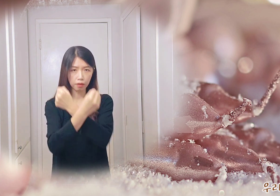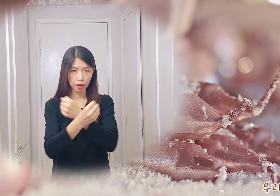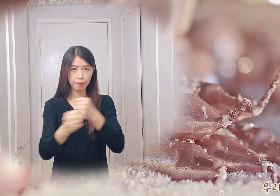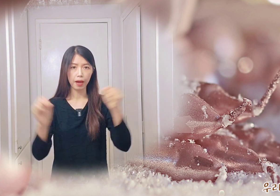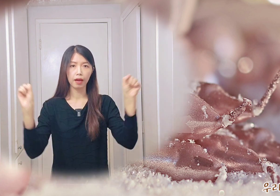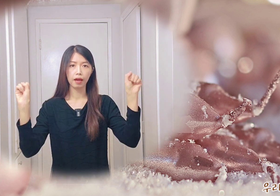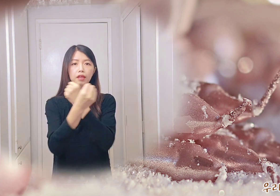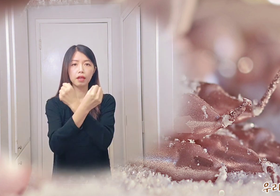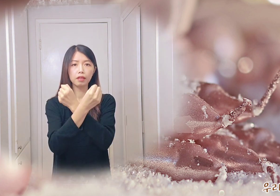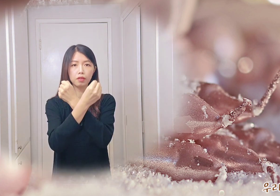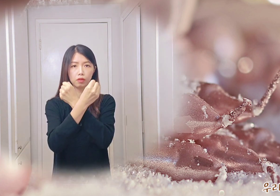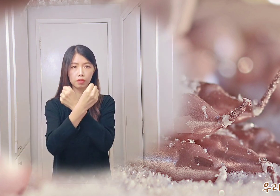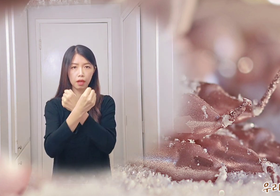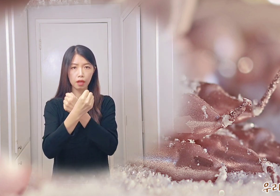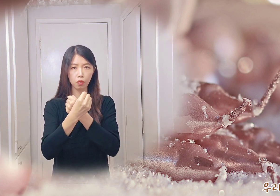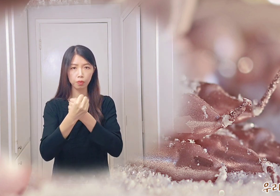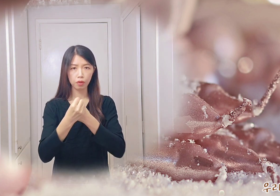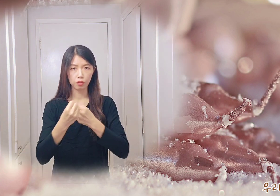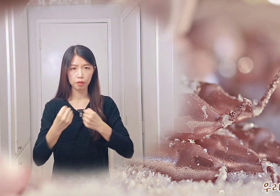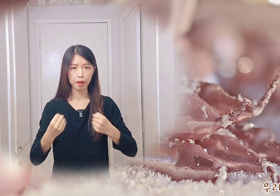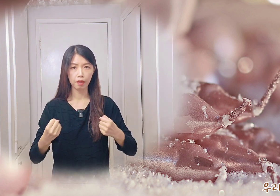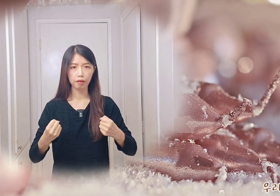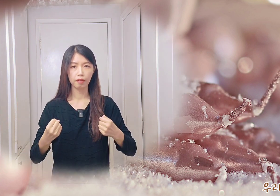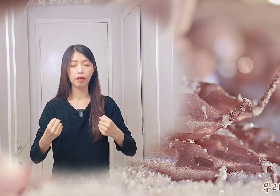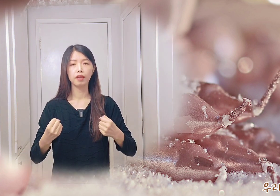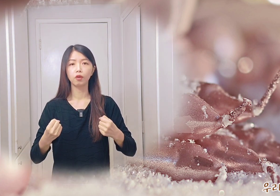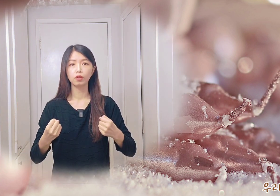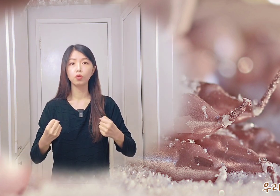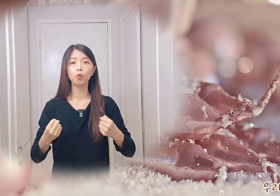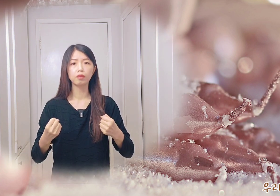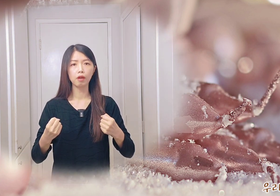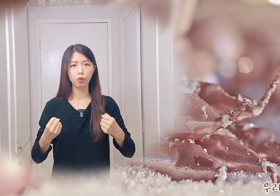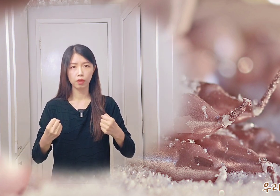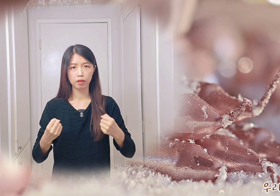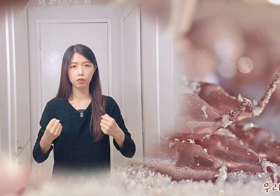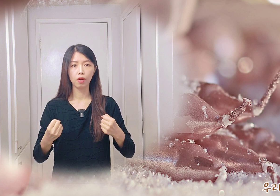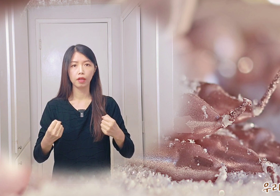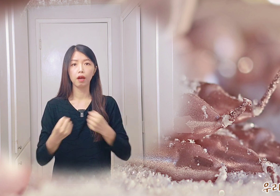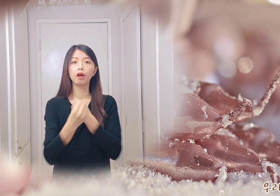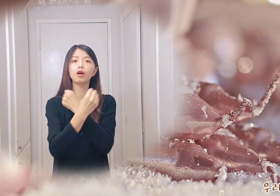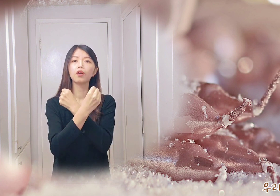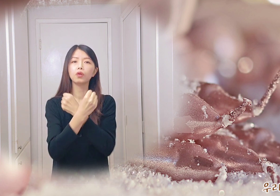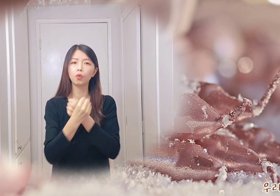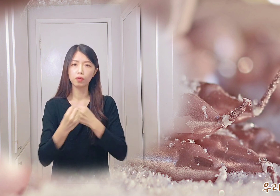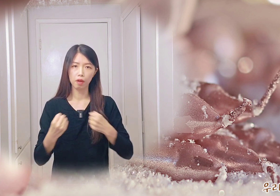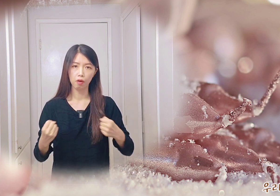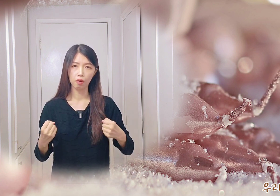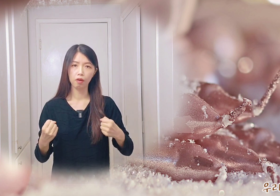돌려주셔야 돼요. 해방. 이 상태에서 그대로 풀어주시면 이거는 용서라고 하는 뜻의 수어가 돼요.